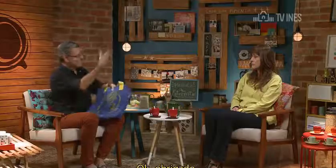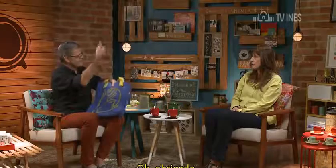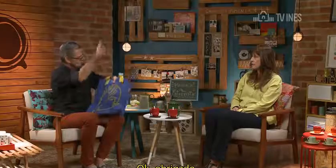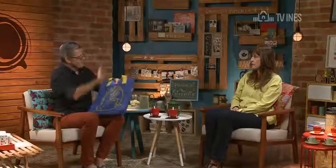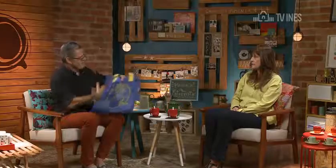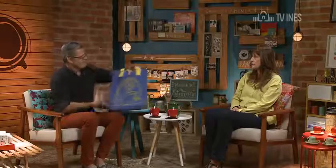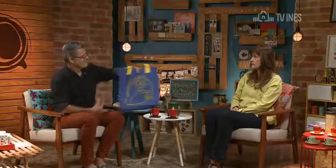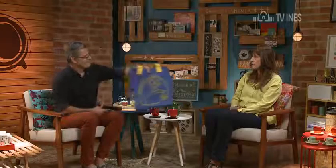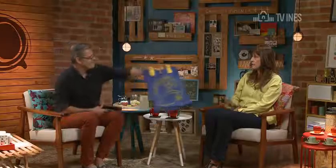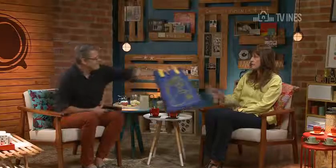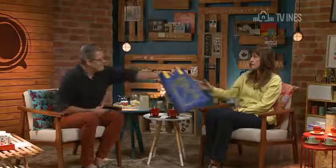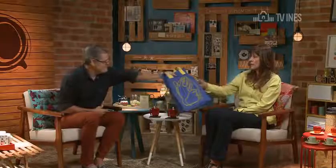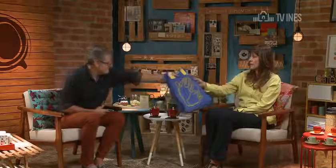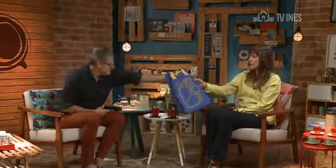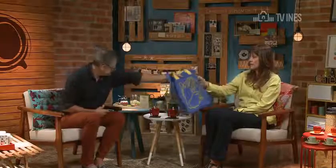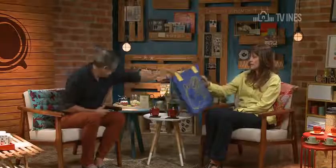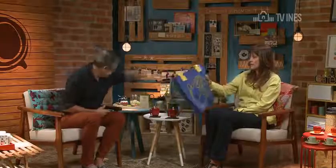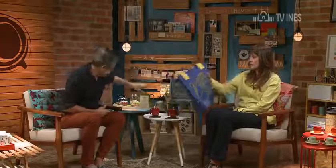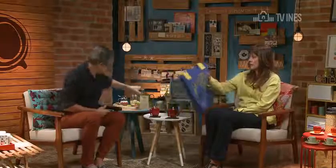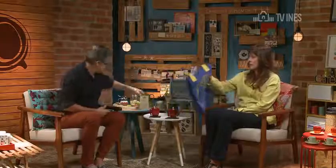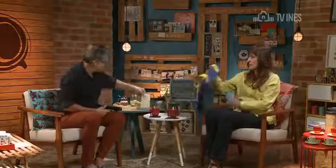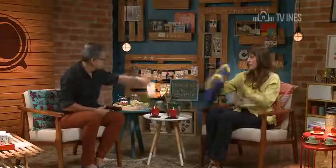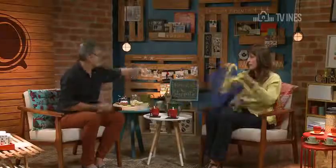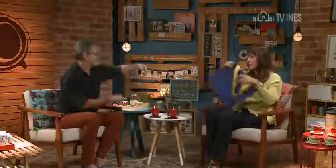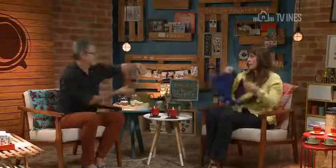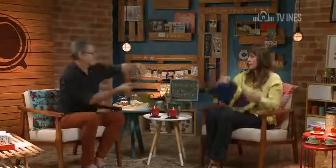Ok, obrigado.